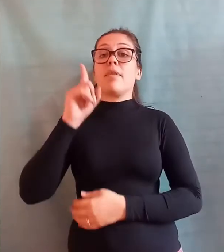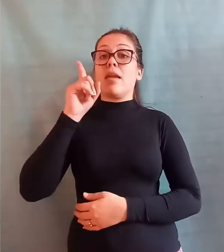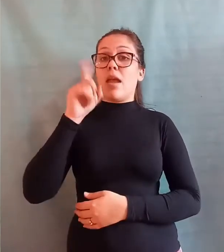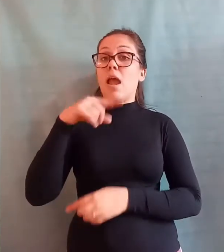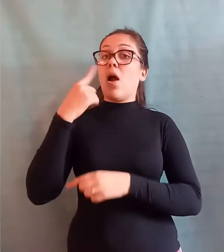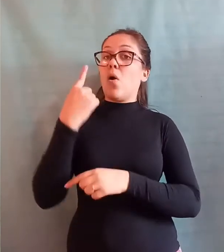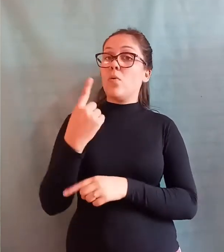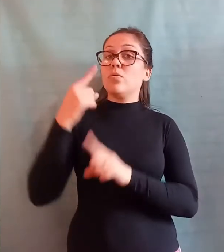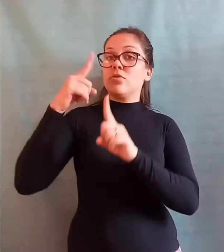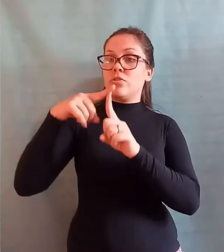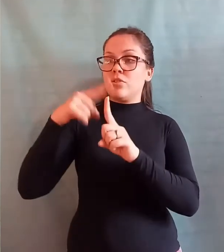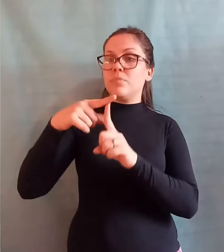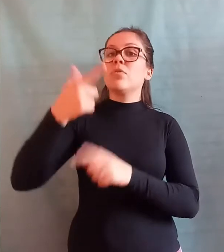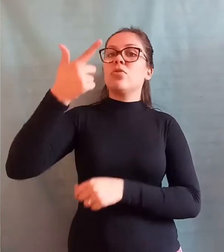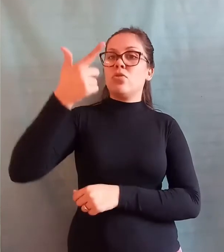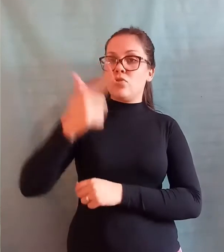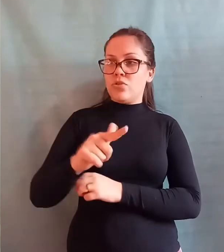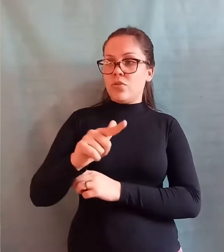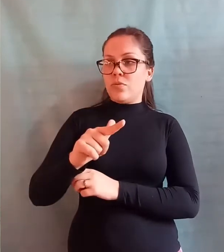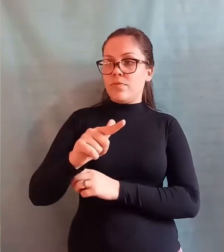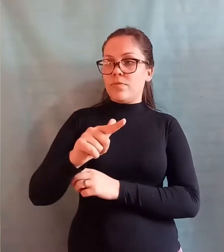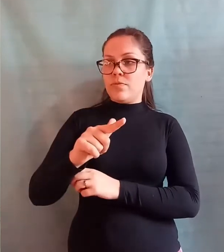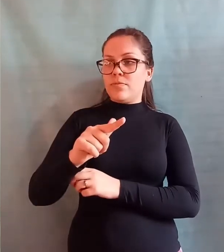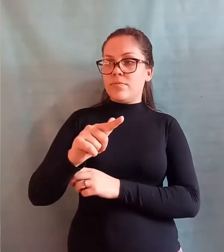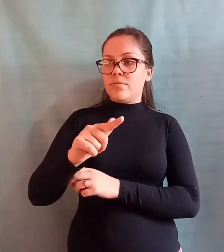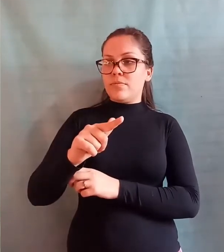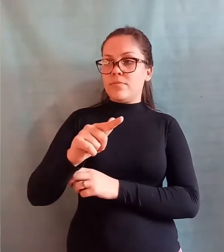Esse é um ciclo, tá? De novo, ó.